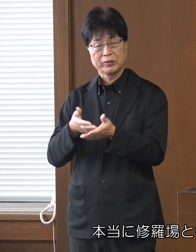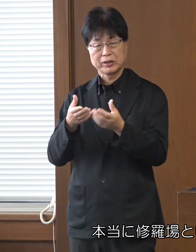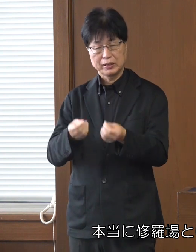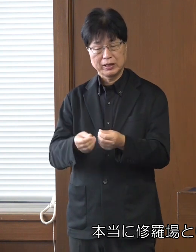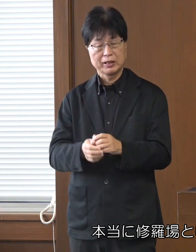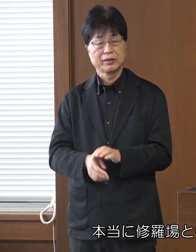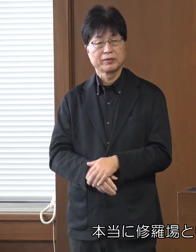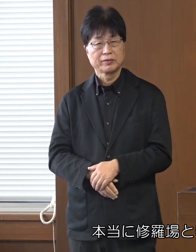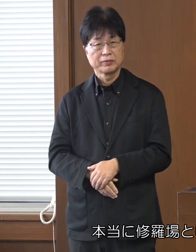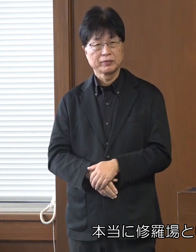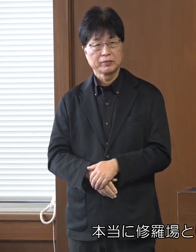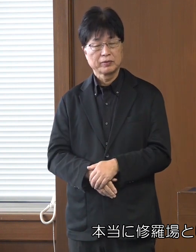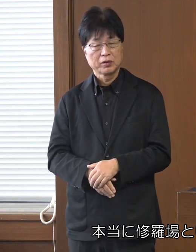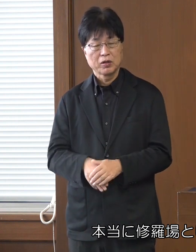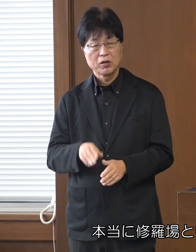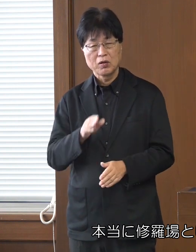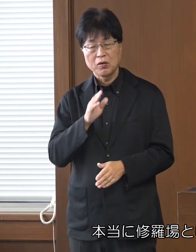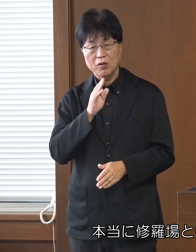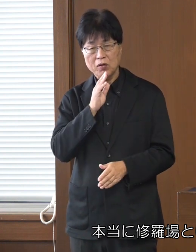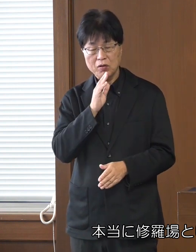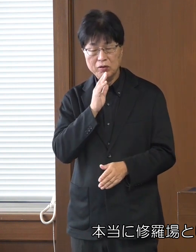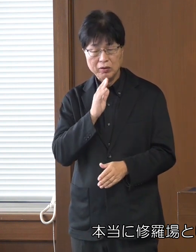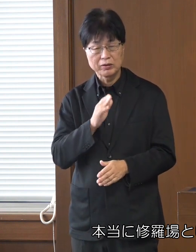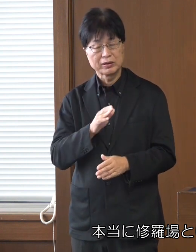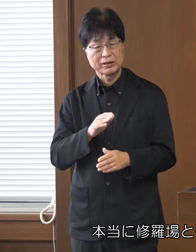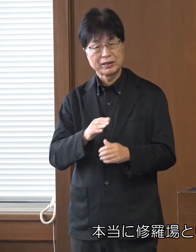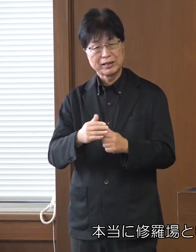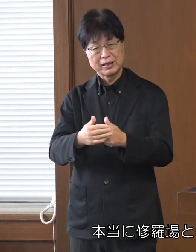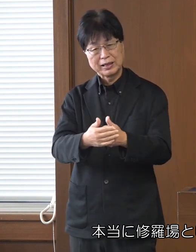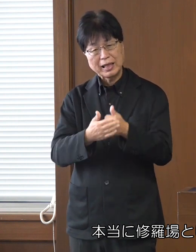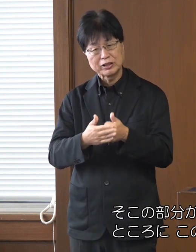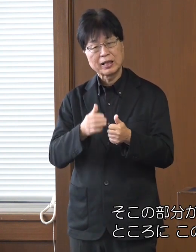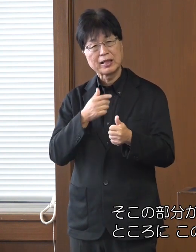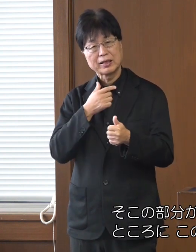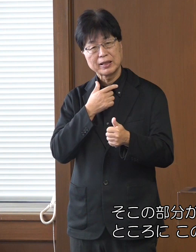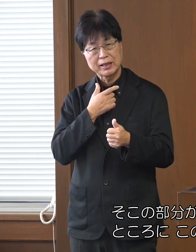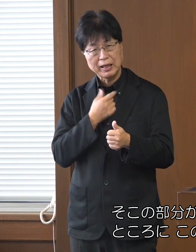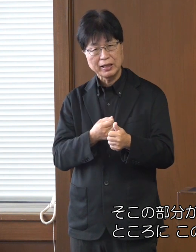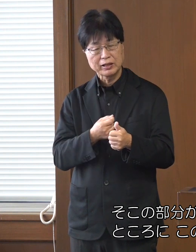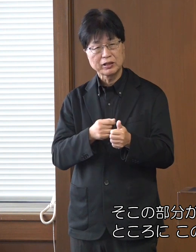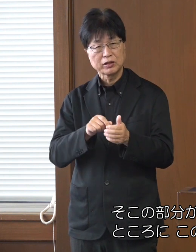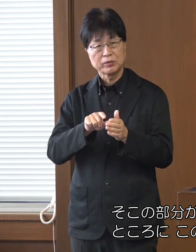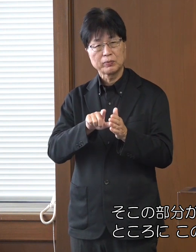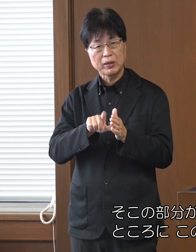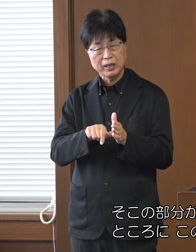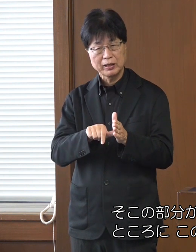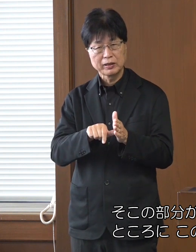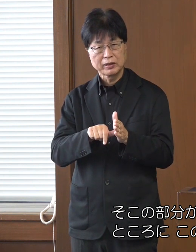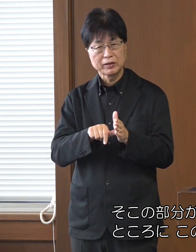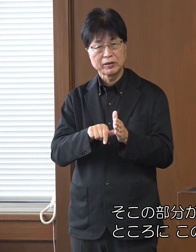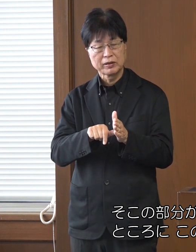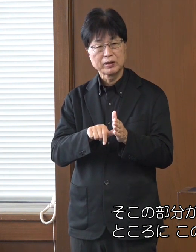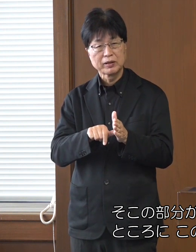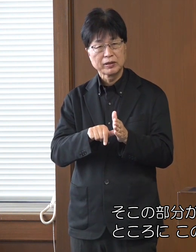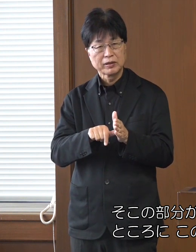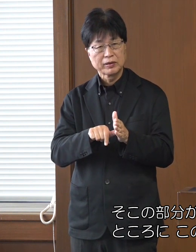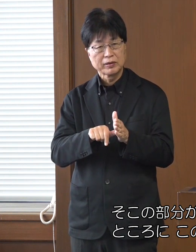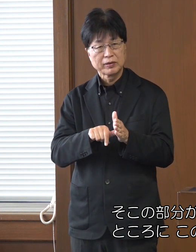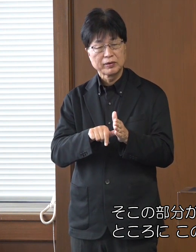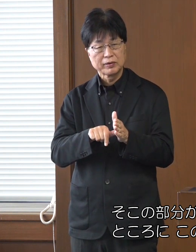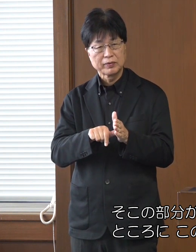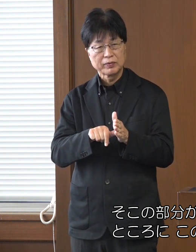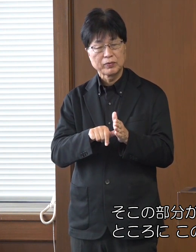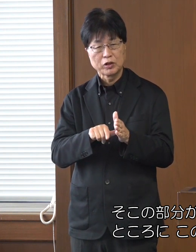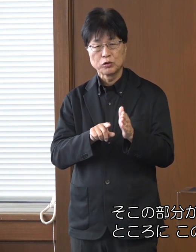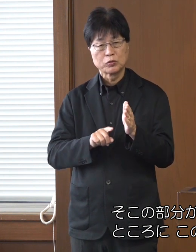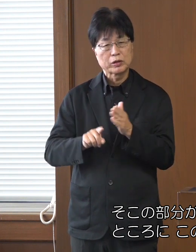本当にこう修羅場っていうかきつい、助けたいっていうそこの部分がなかなかこうイメージできない